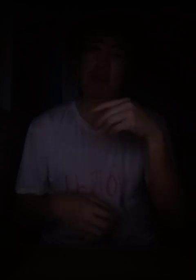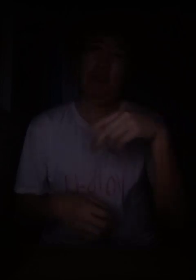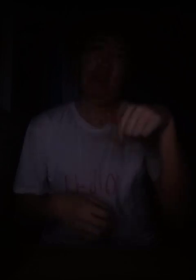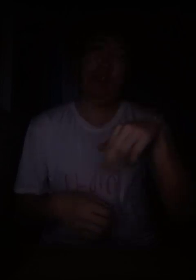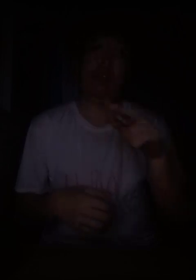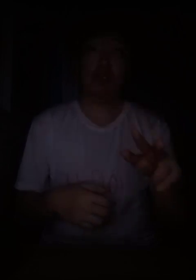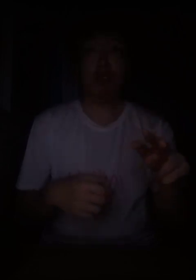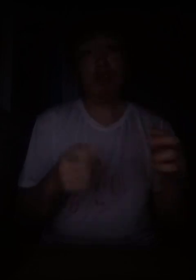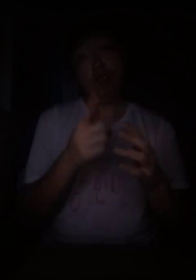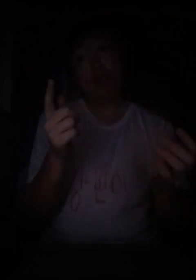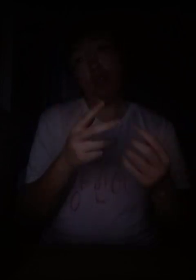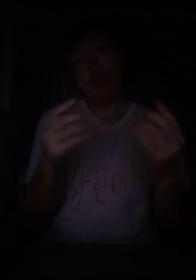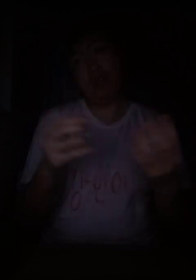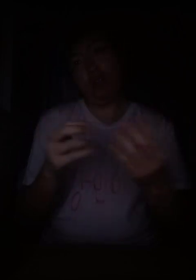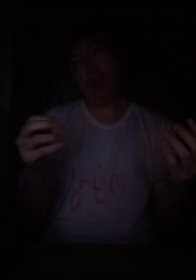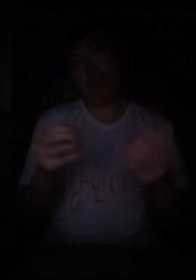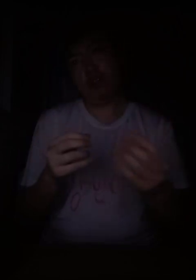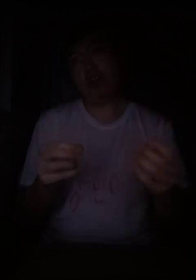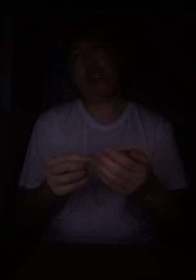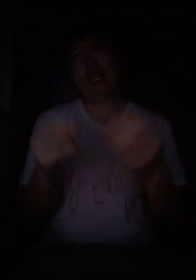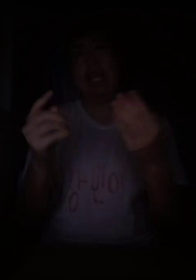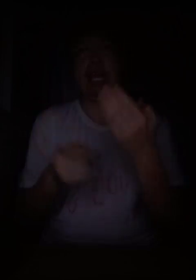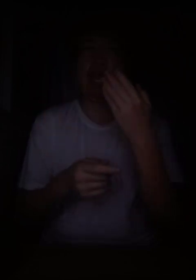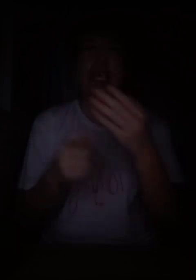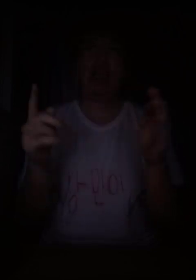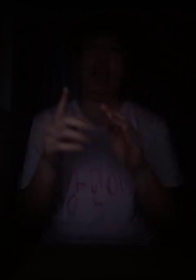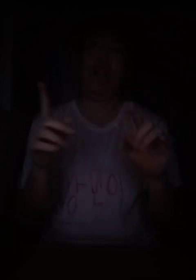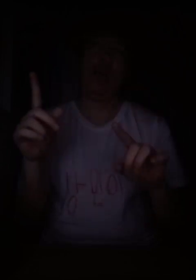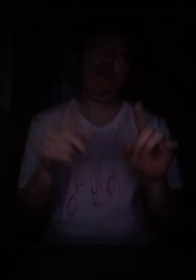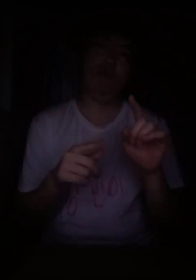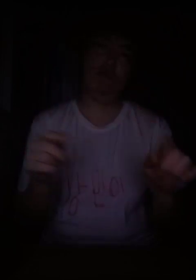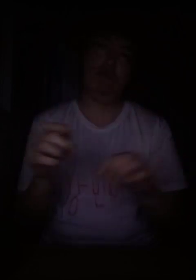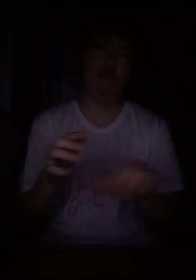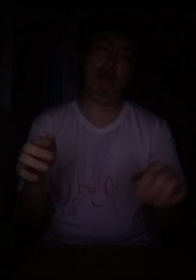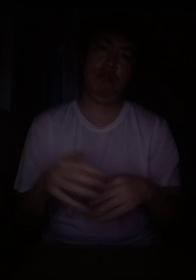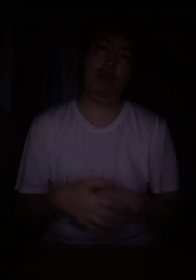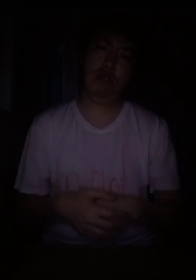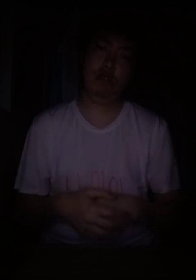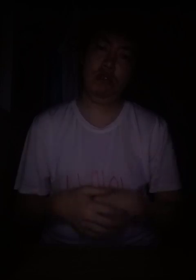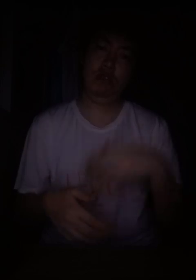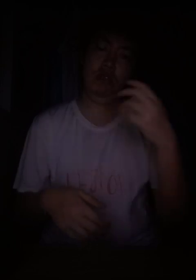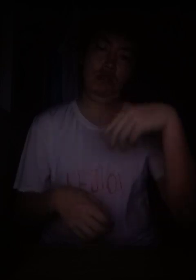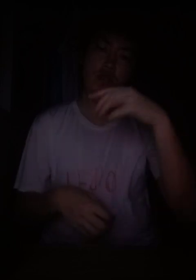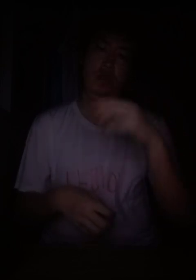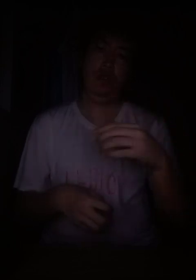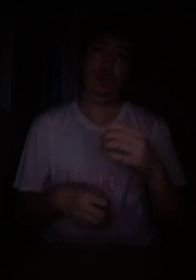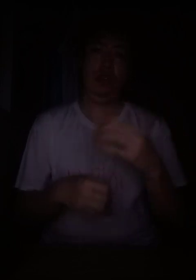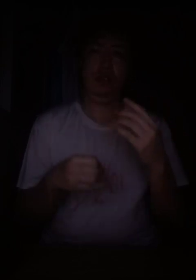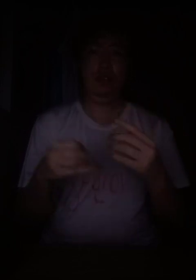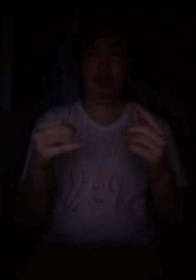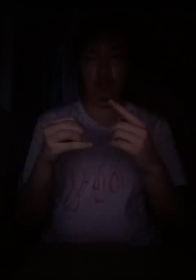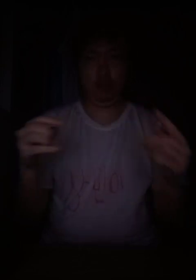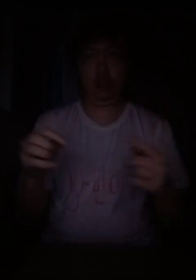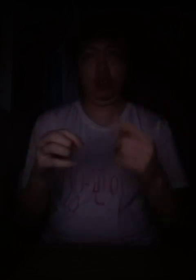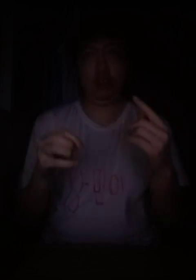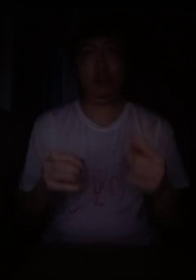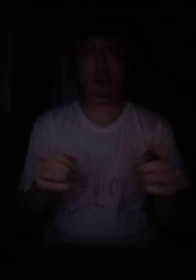8분간 단 14대만이 겨우 대피할 수 있었습니다. 같은 시각 5층에서 촬영된 영상을 보면 지상인데도